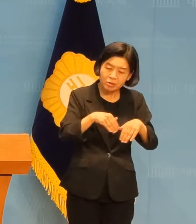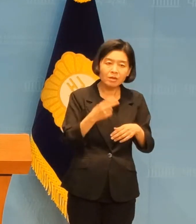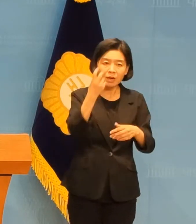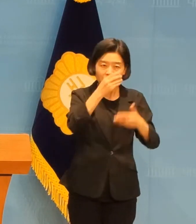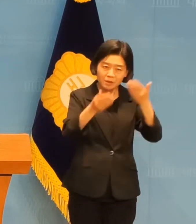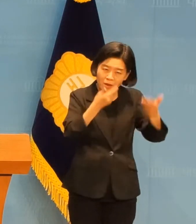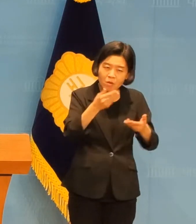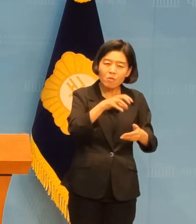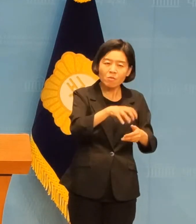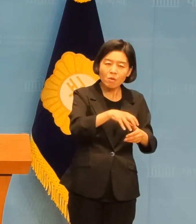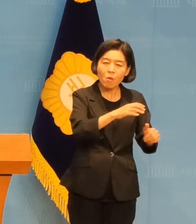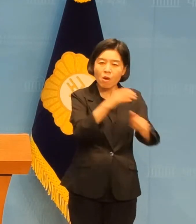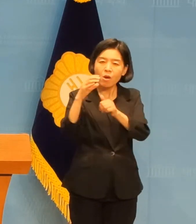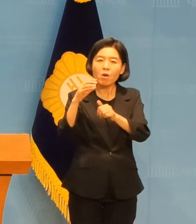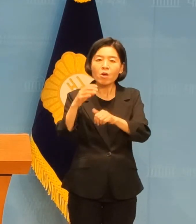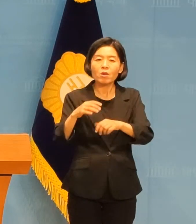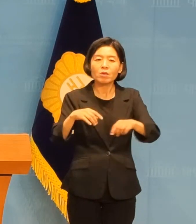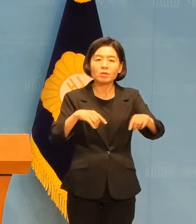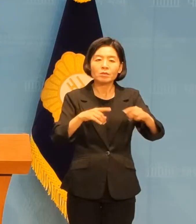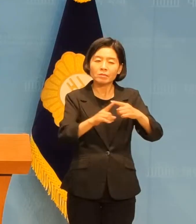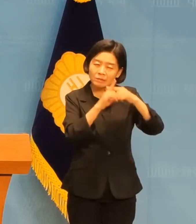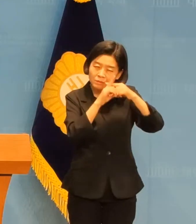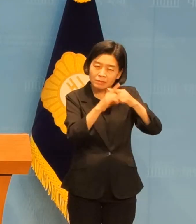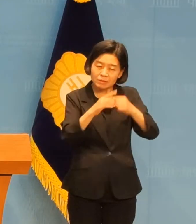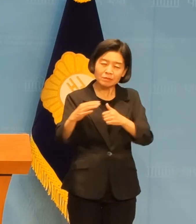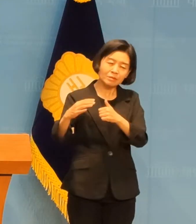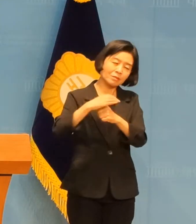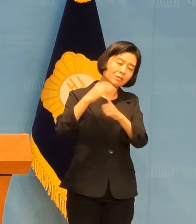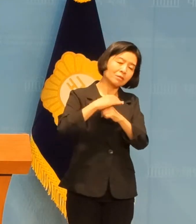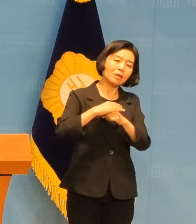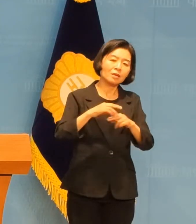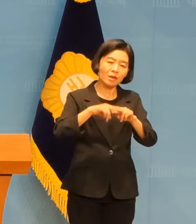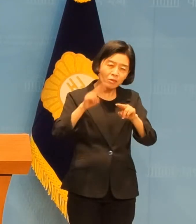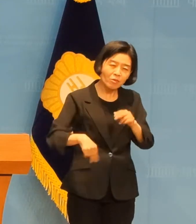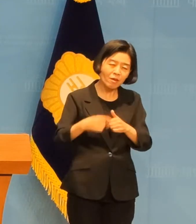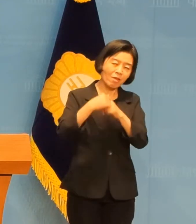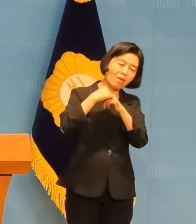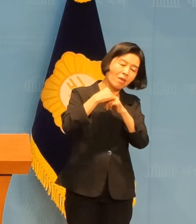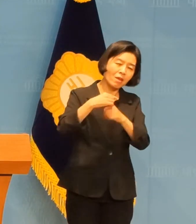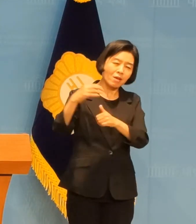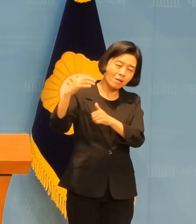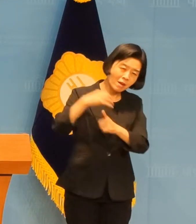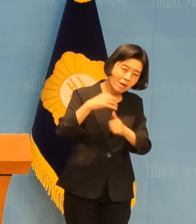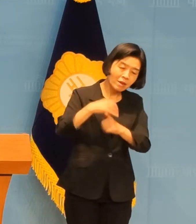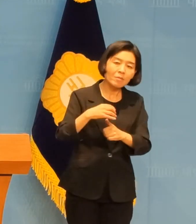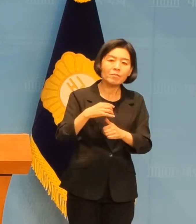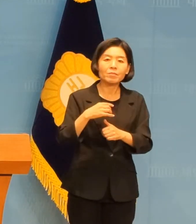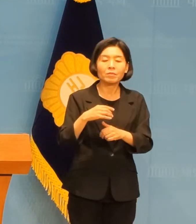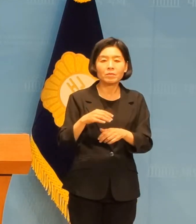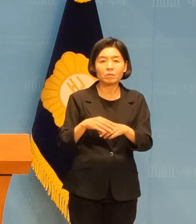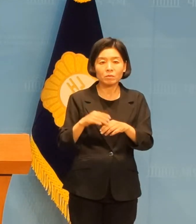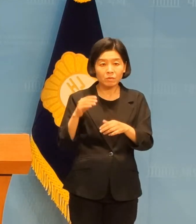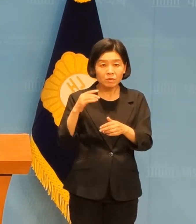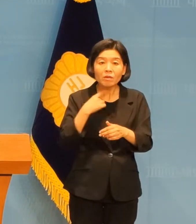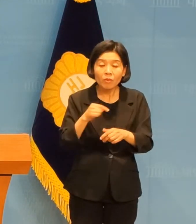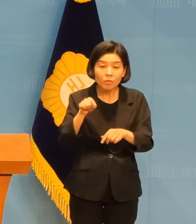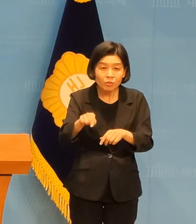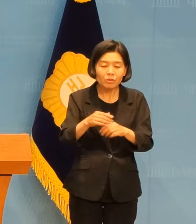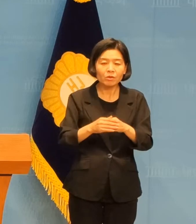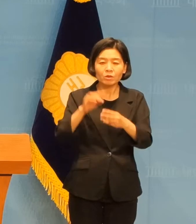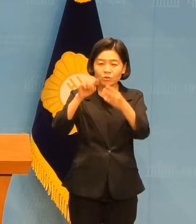동원해서 노골적인 정치적 표적감사로 사퇴 압박을 하고 탄압을 했지만 윤석열